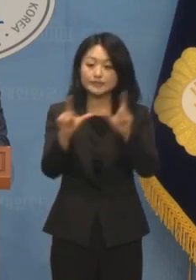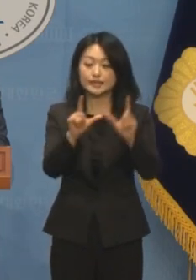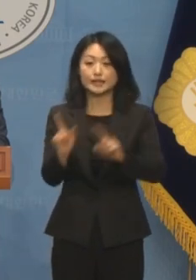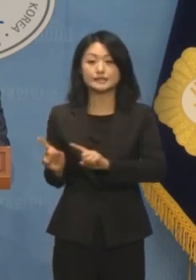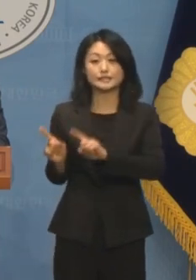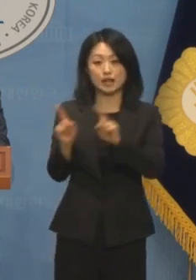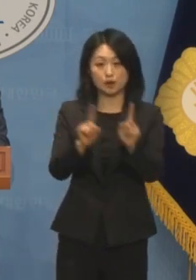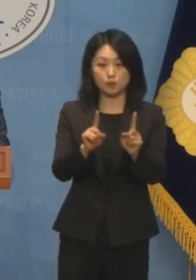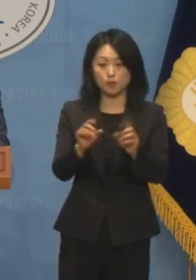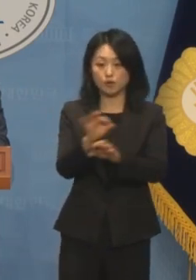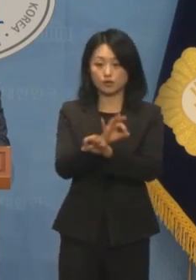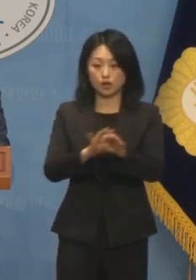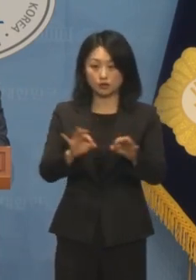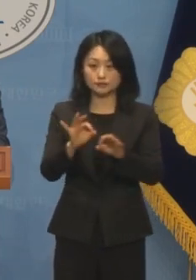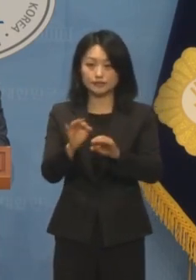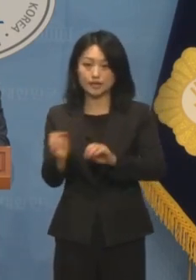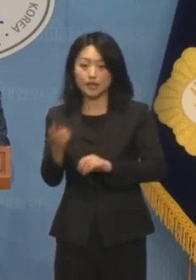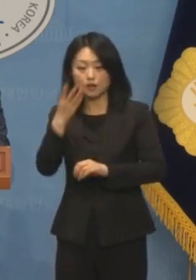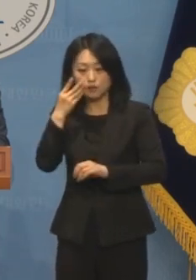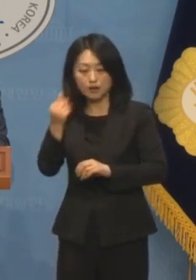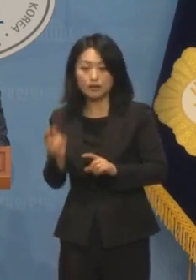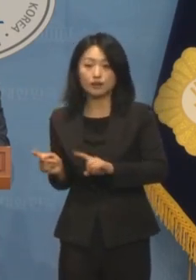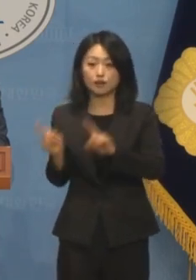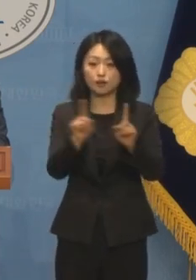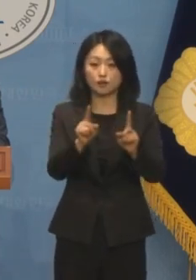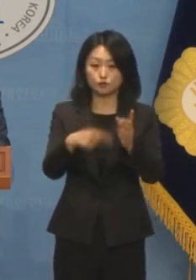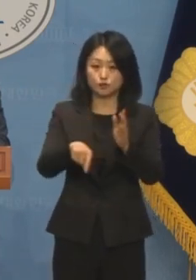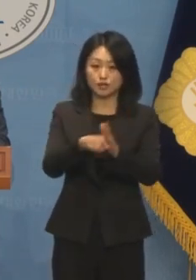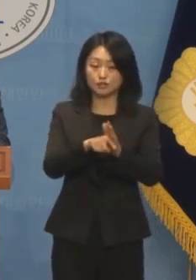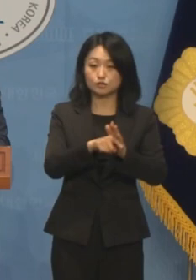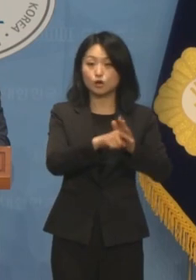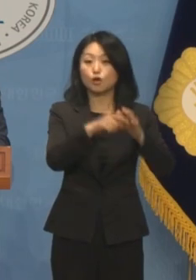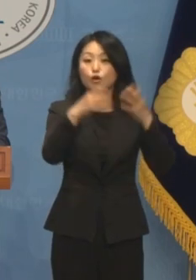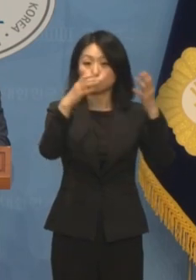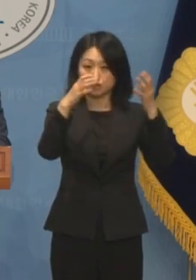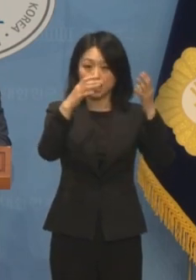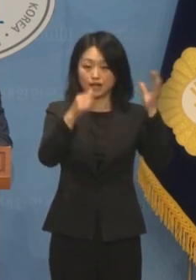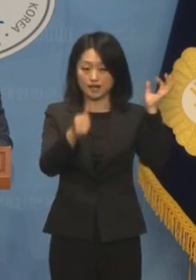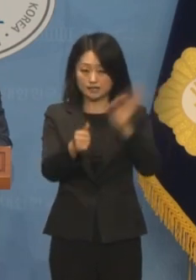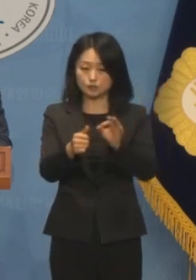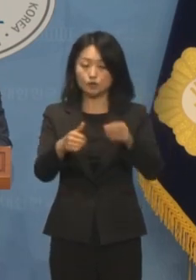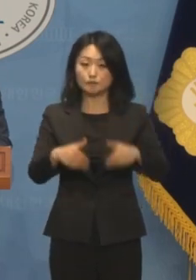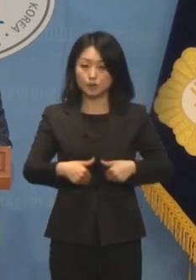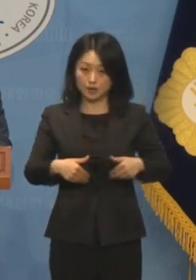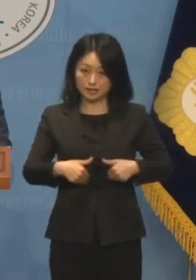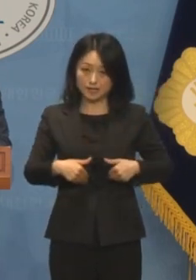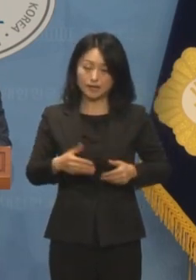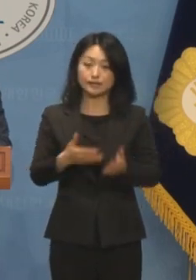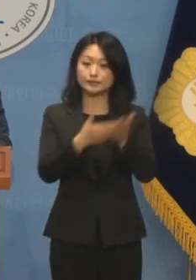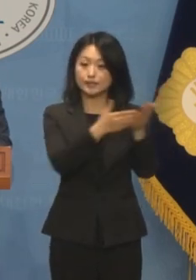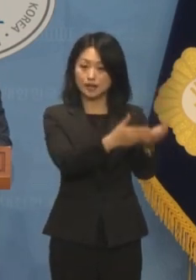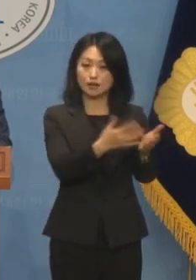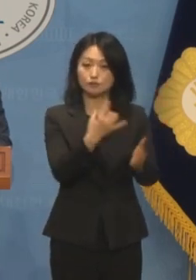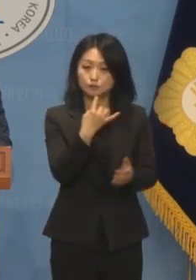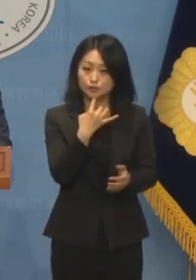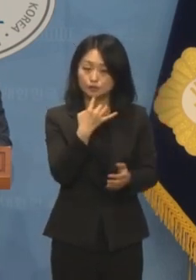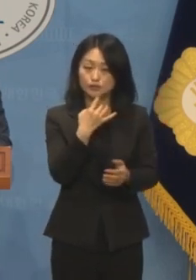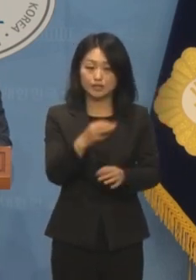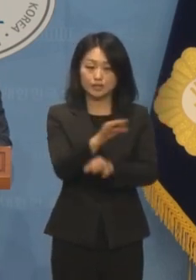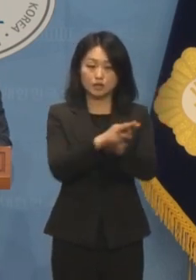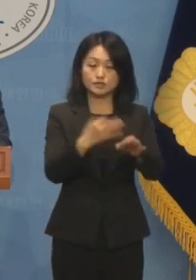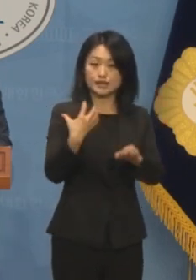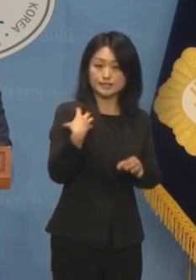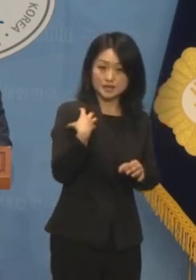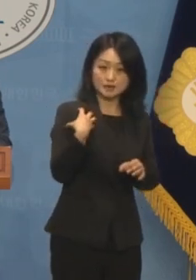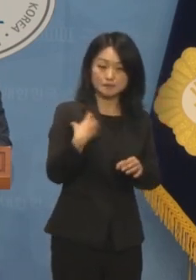살리고 경제에 활력을 불어넣기 위해 국가가 최소한의 노력을 하자는 것입니다. 경제를